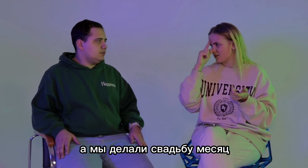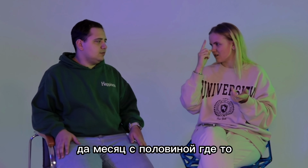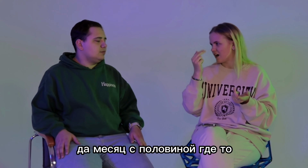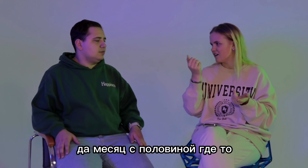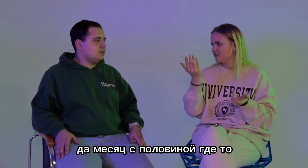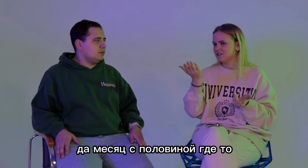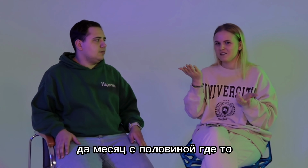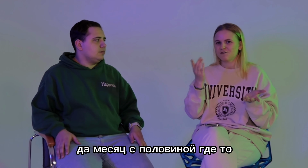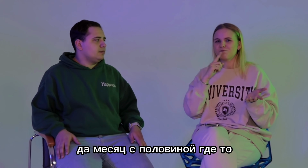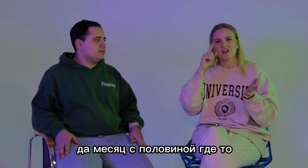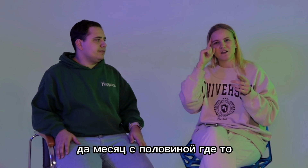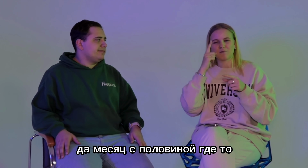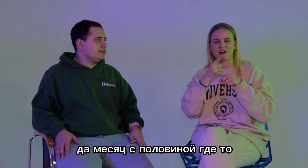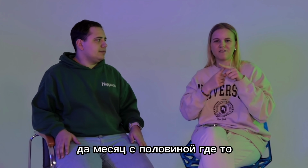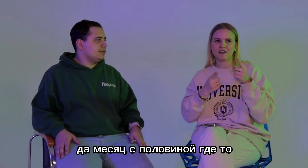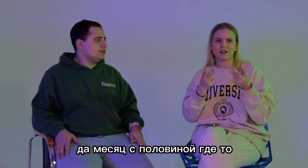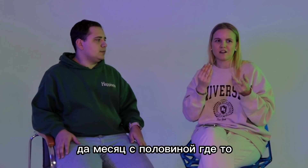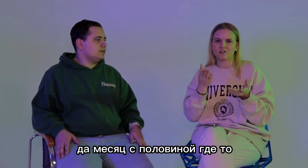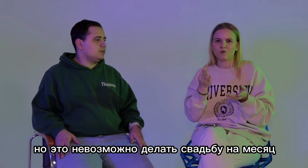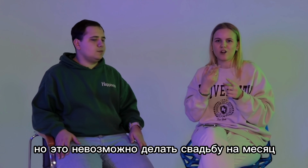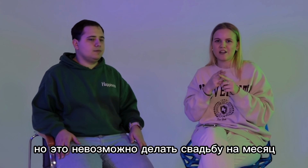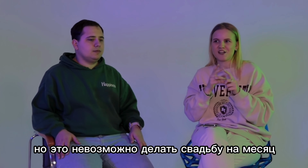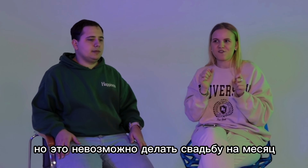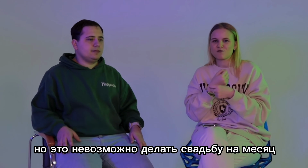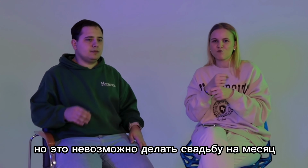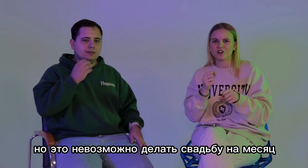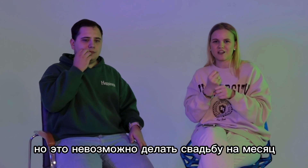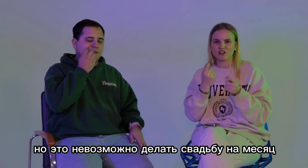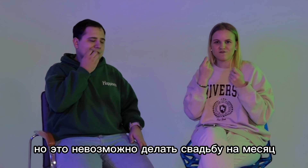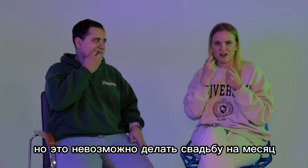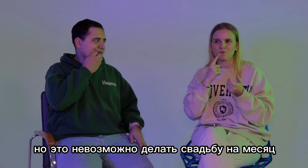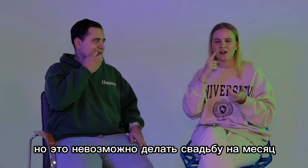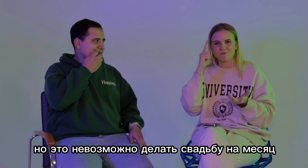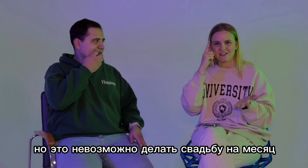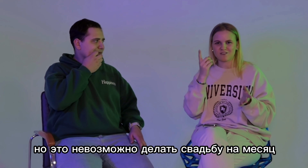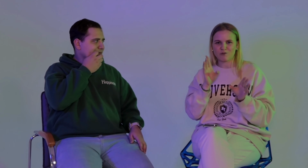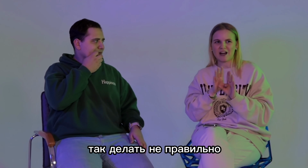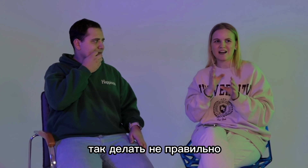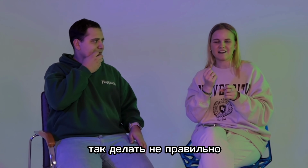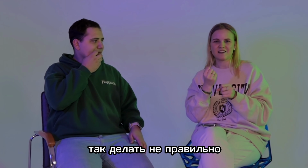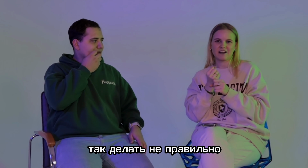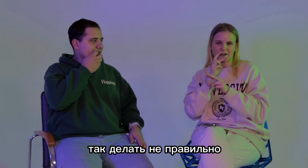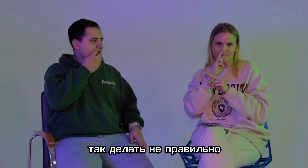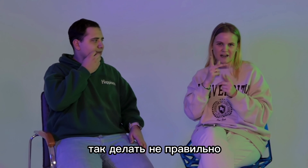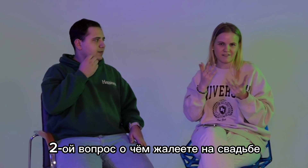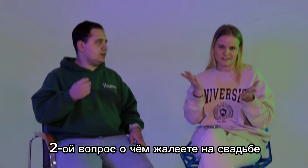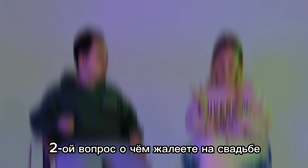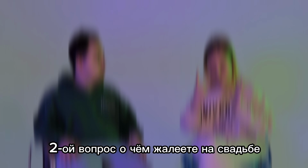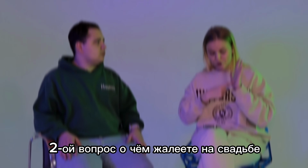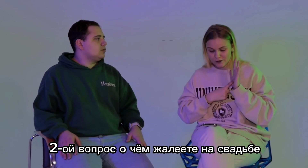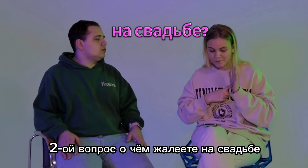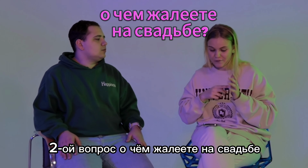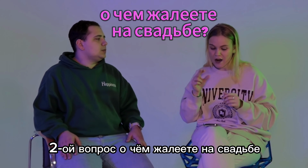месяц, да. Месяц половина где-то, но это невозможно делать свадьбу на месяц. Вот так делать неправильно. Второй вопрос. О